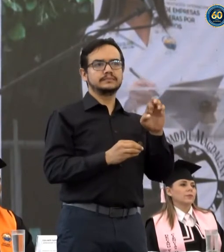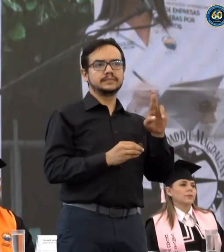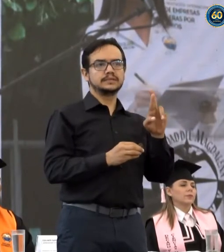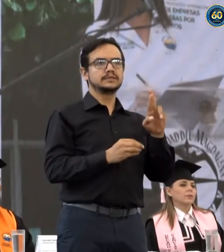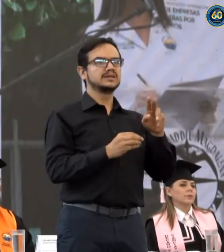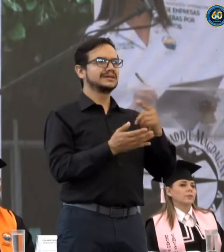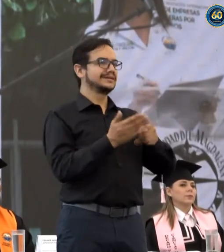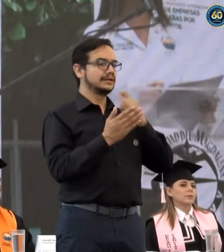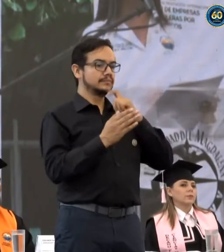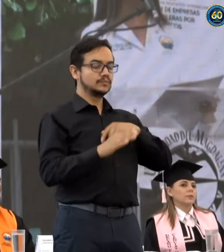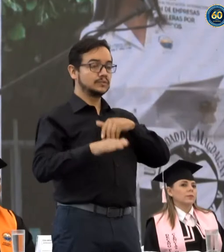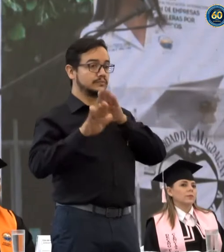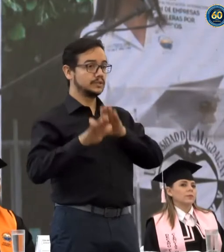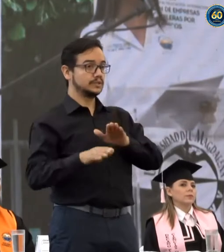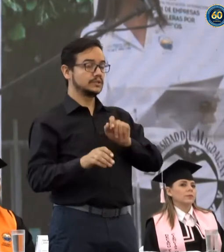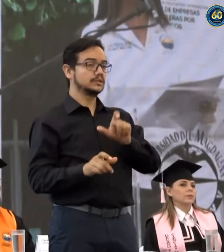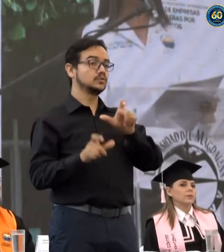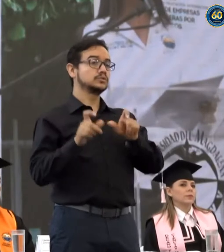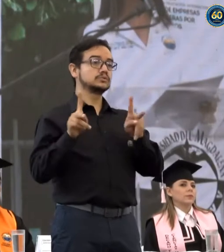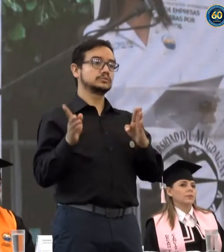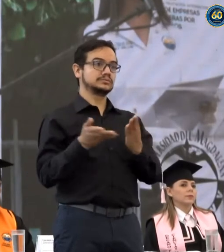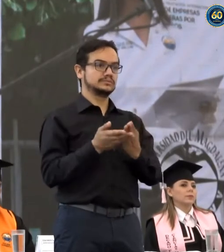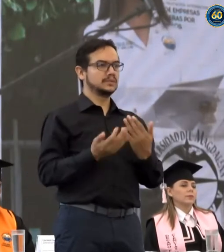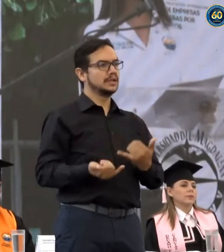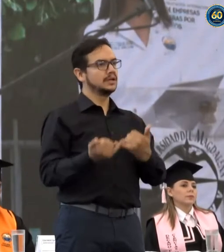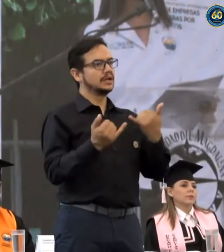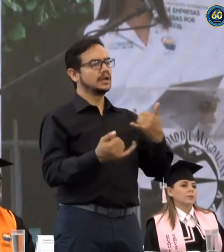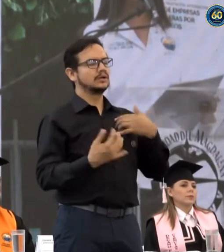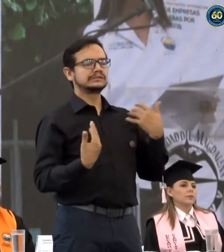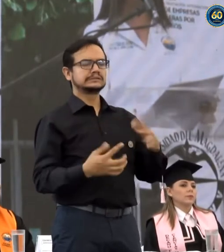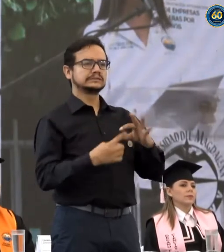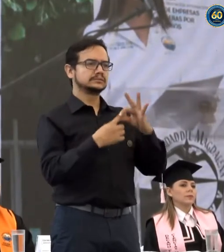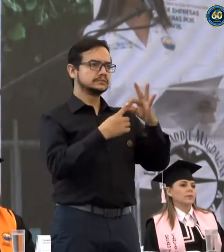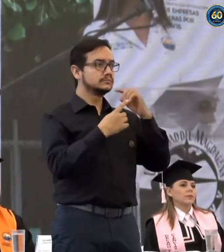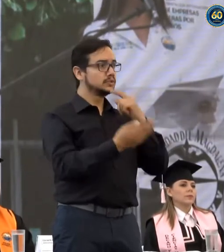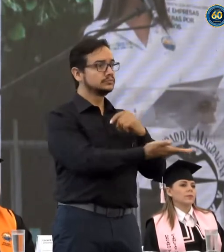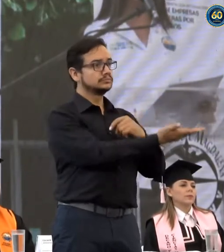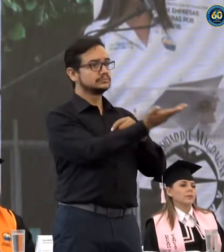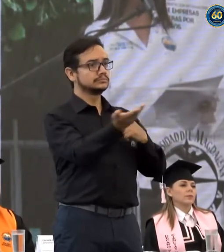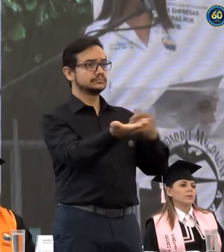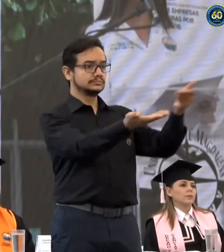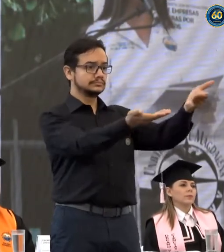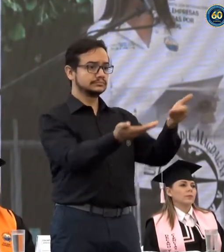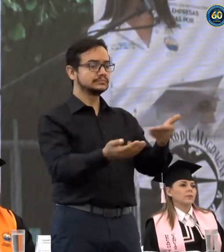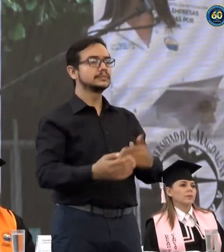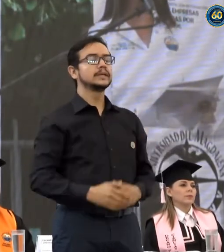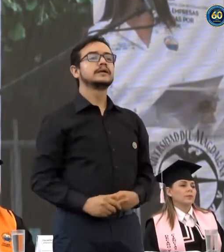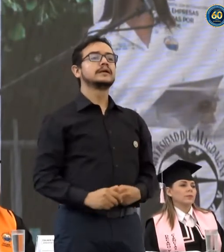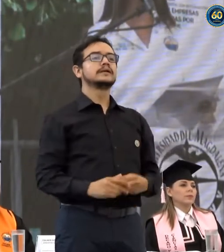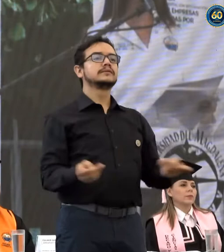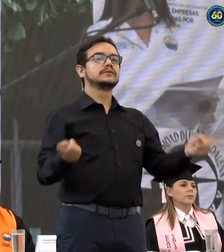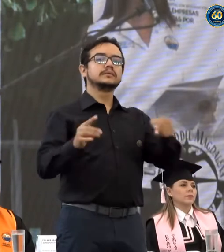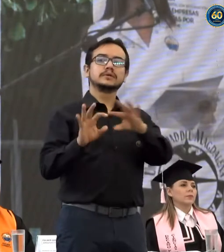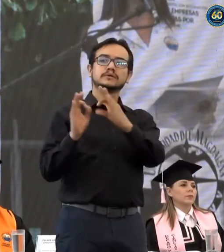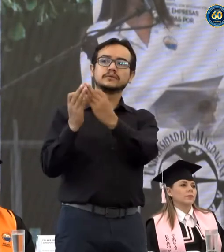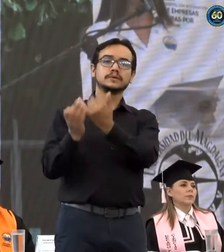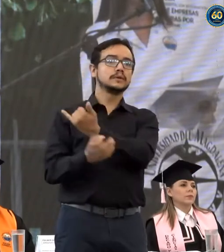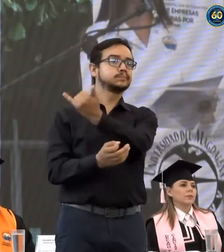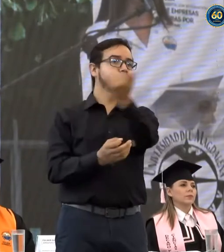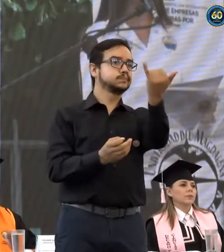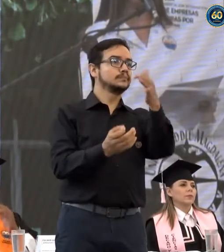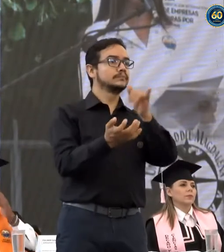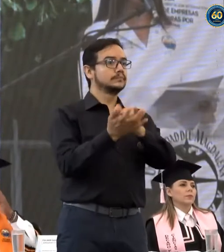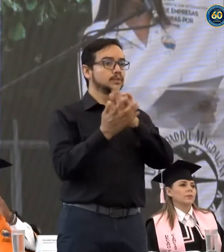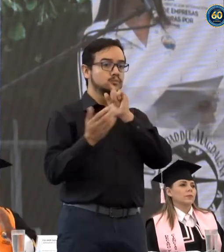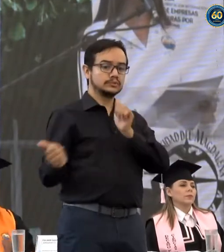de los estudiantes queremos saludar de manera muy especial al grupo de graduados en esta ceremonia a sus familias que los acompañan